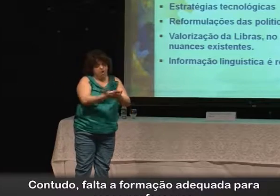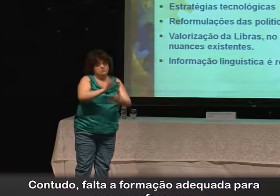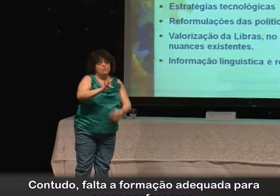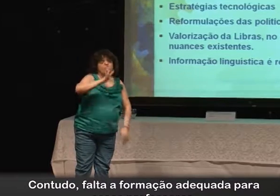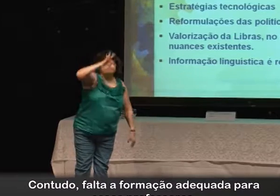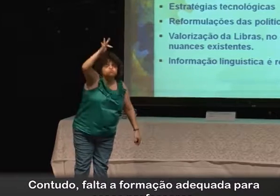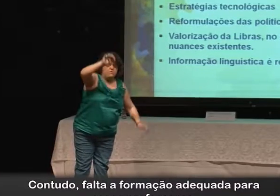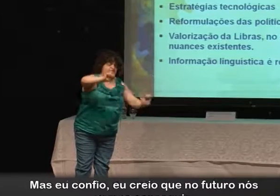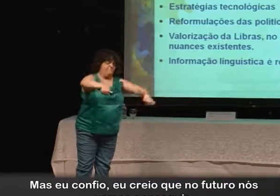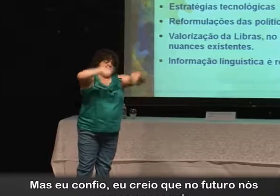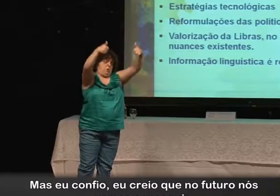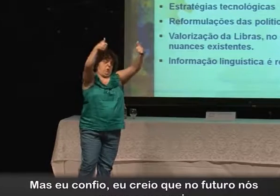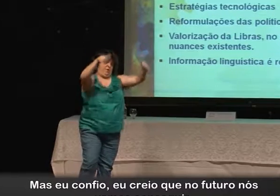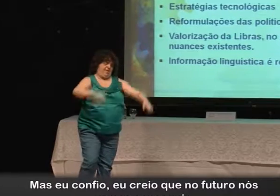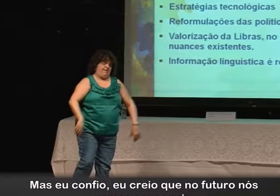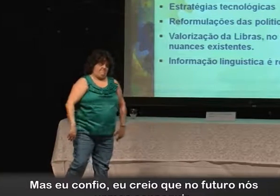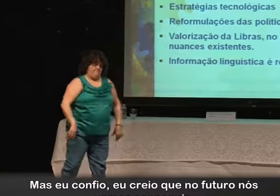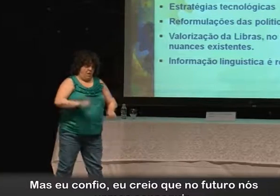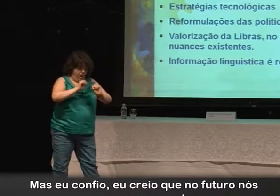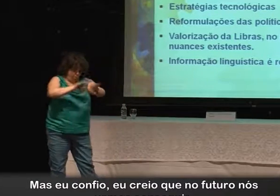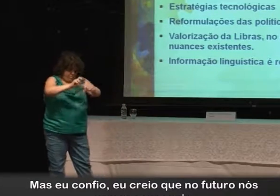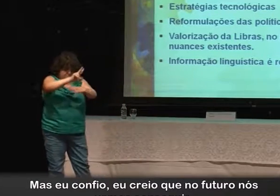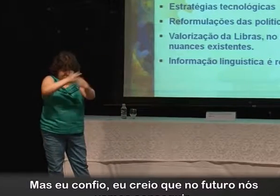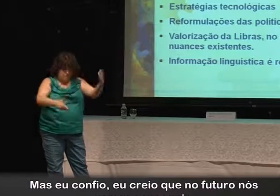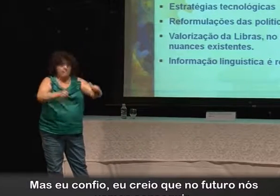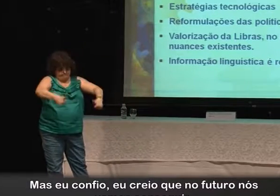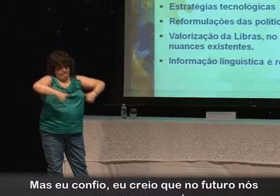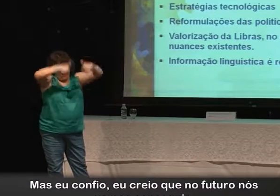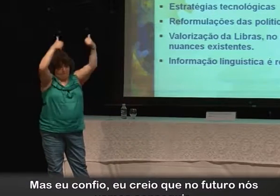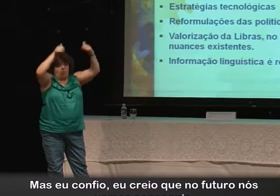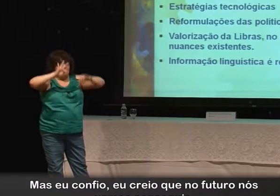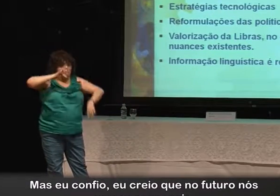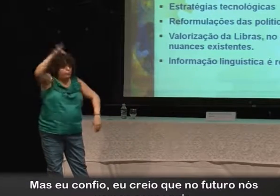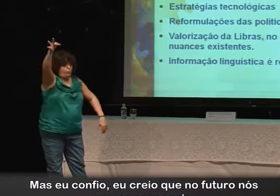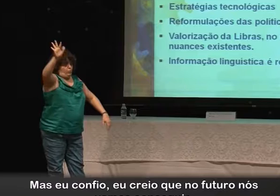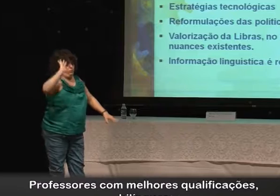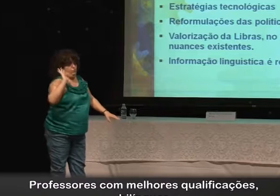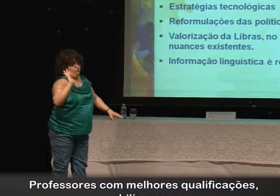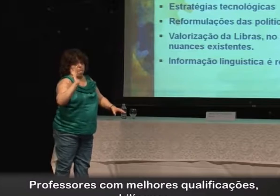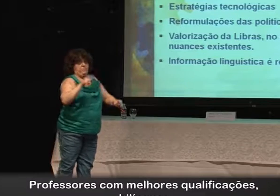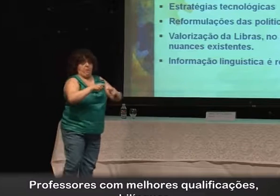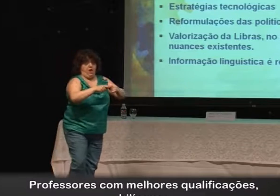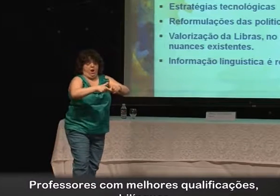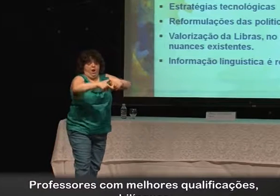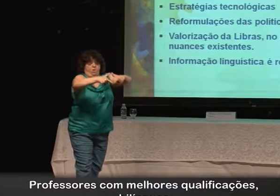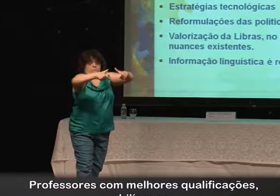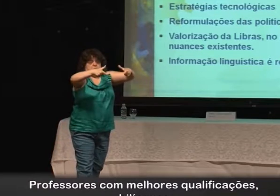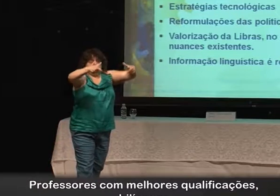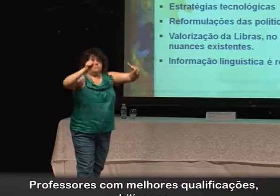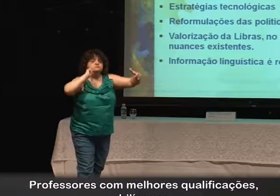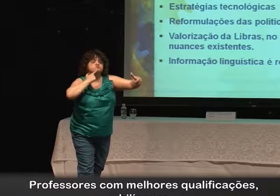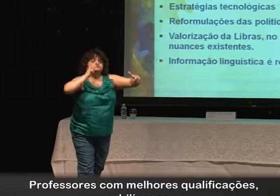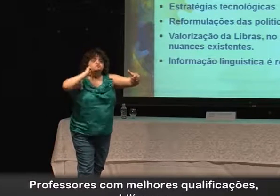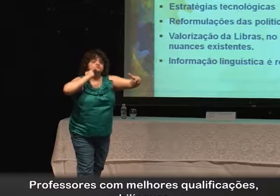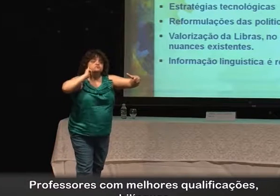esses professores. Mas eu confio, eu creio que no futuro nós vamos conseguir professores com melhores